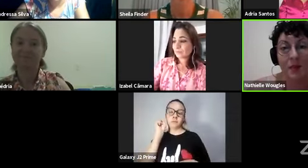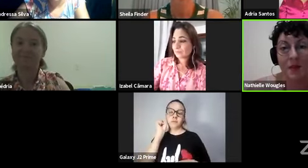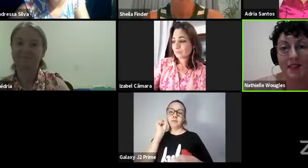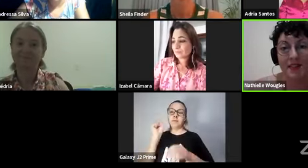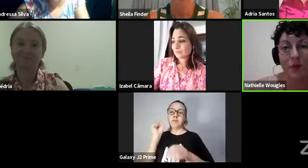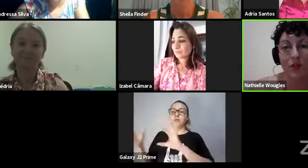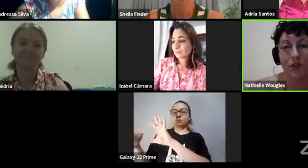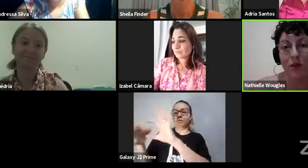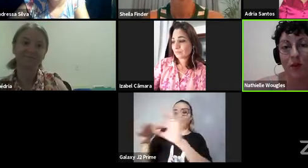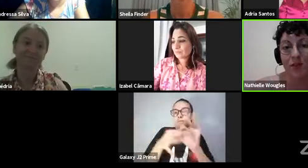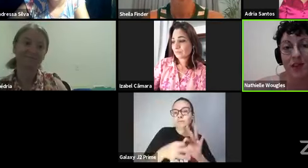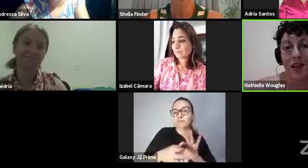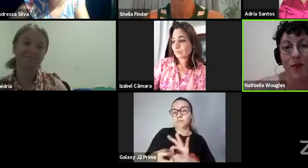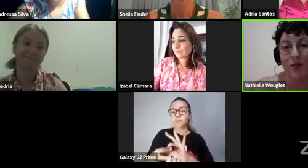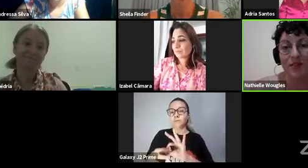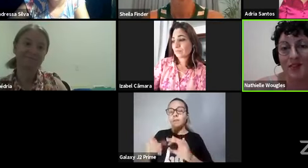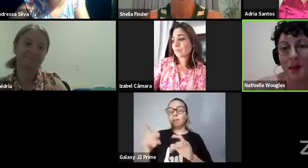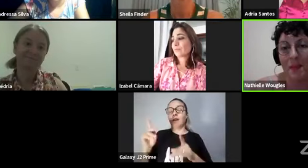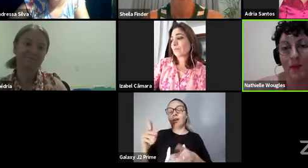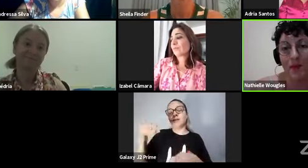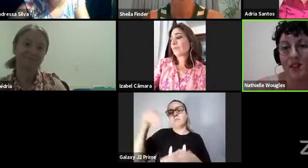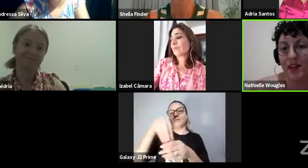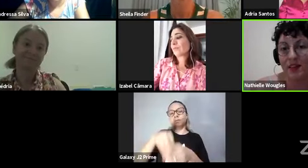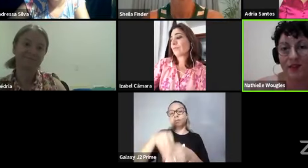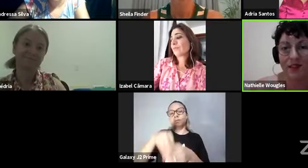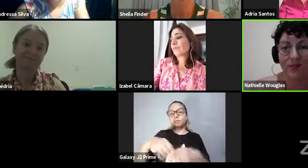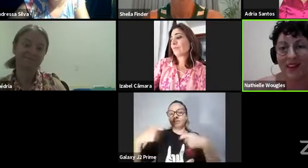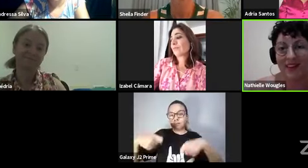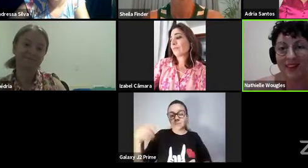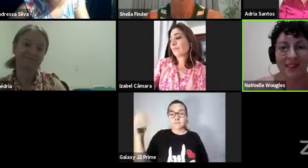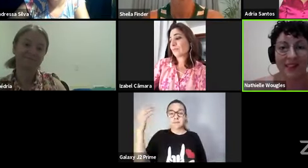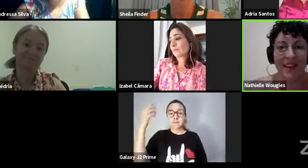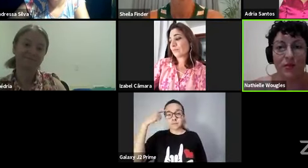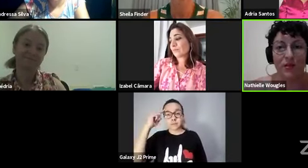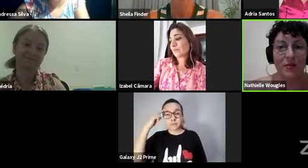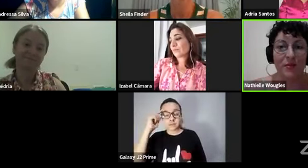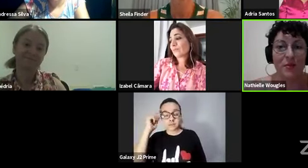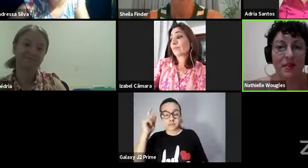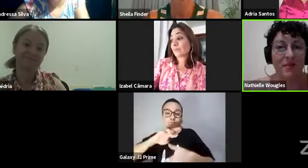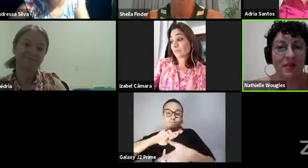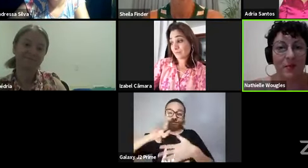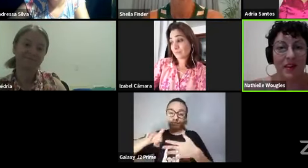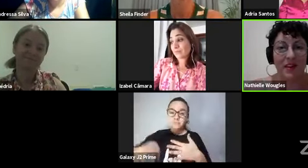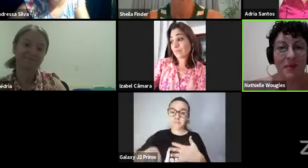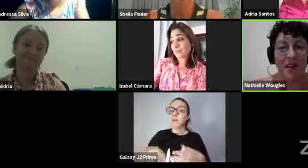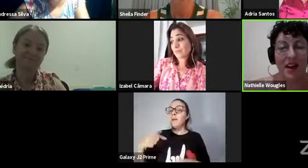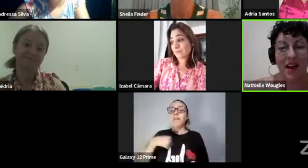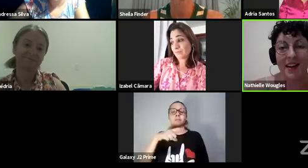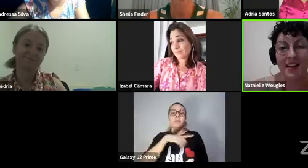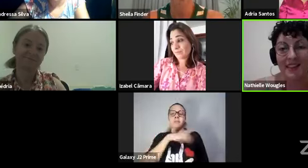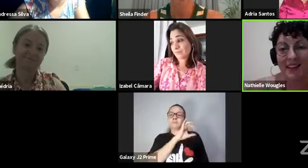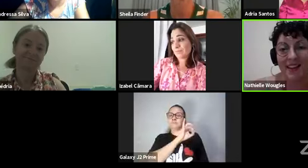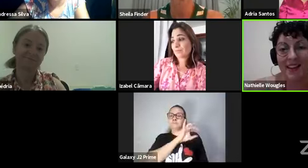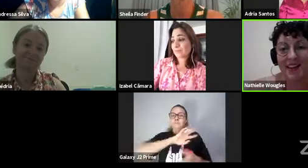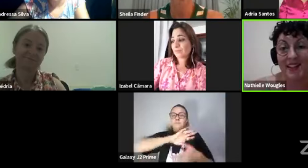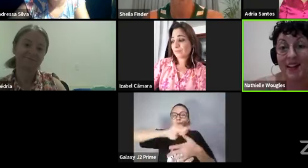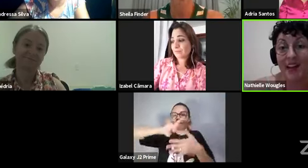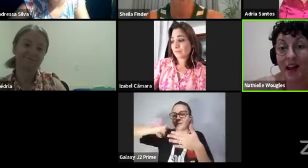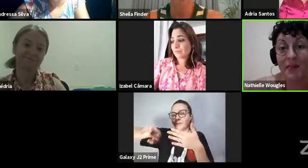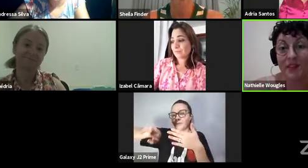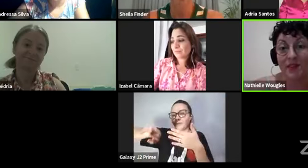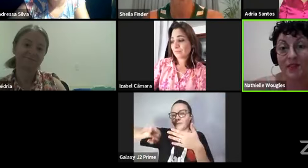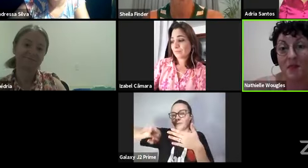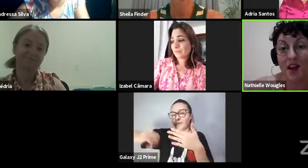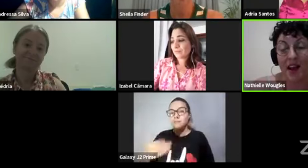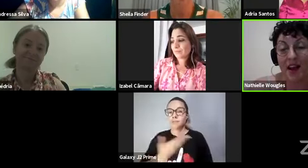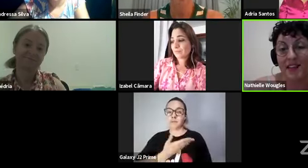gente precisa pensar muito, né? Quantos amigos cegos eu tenho? Eu chamo os meus amigos para ir na minha casa. Será que